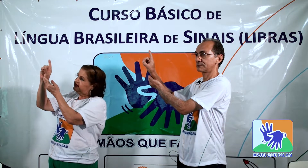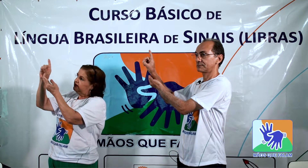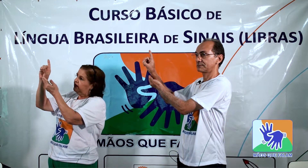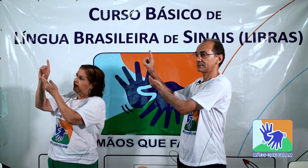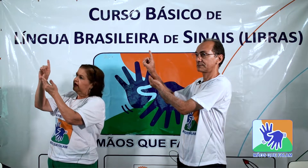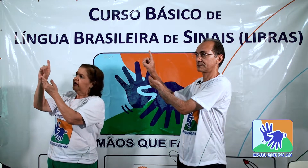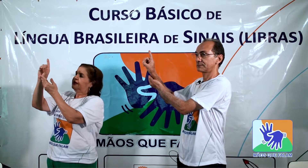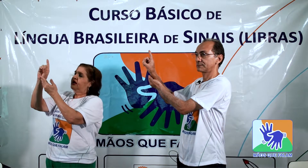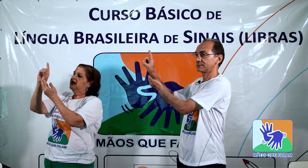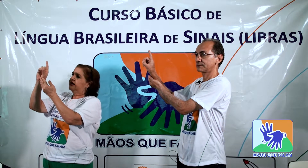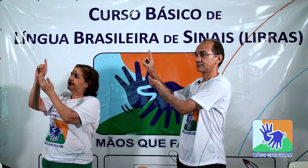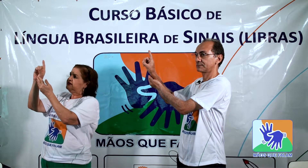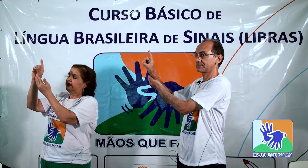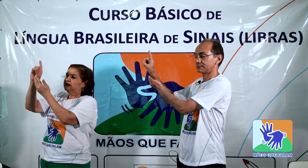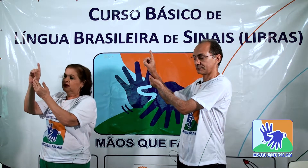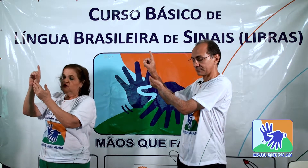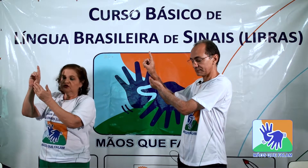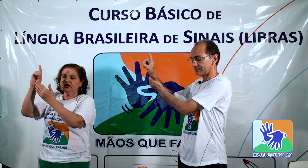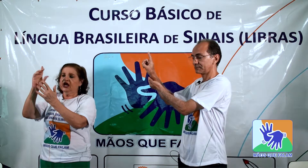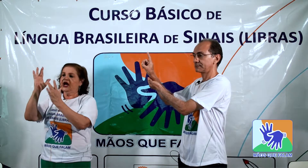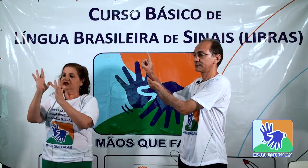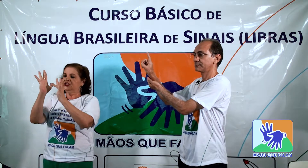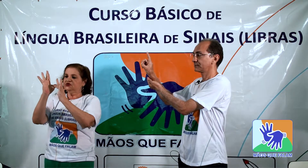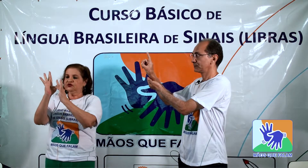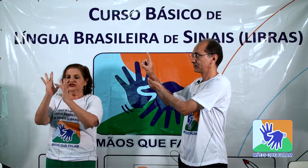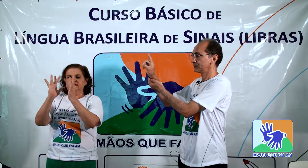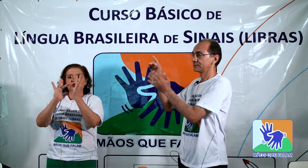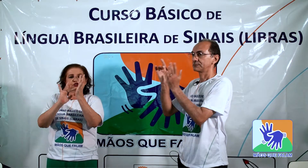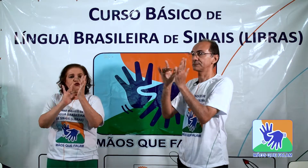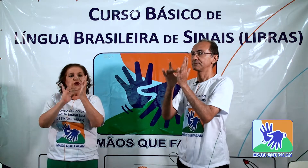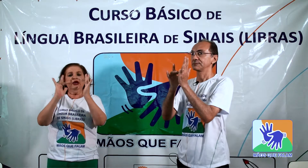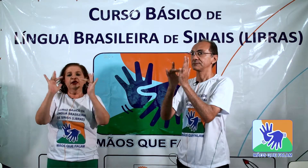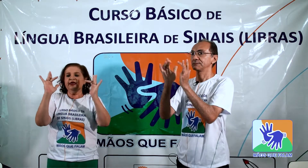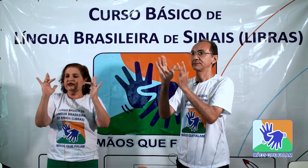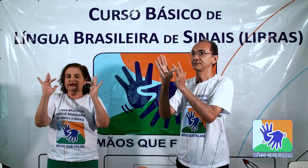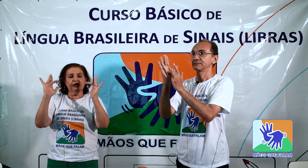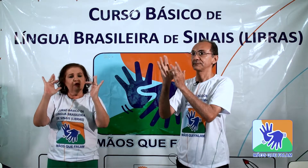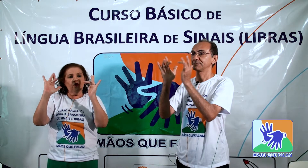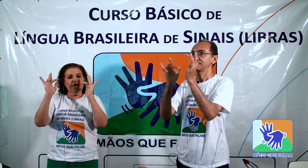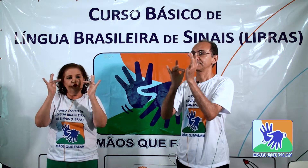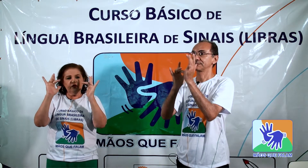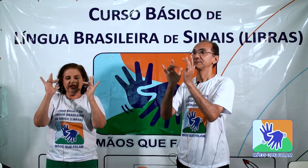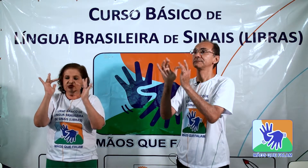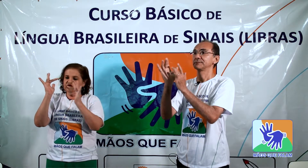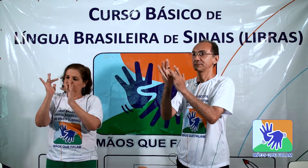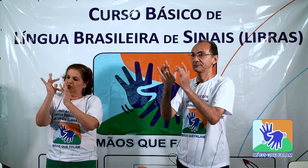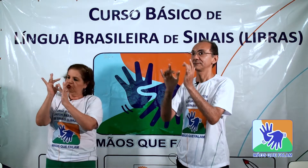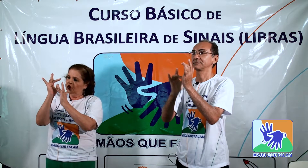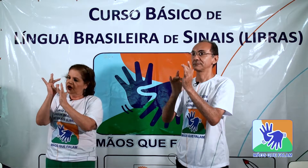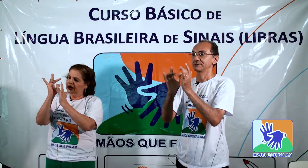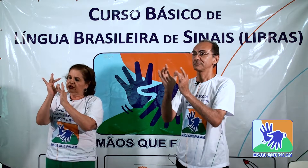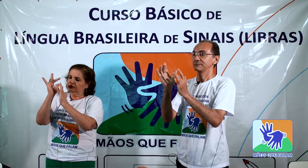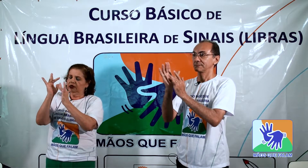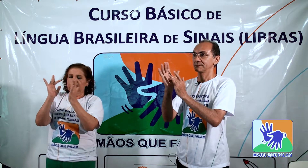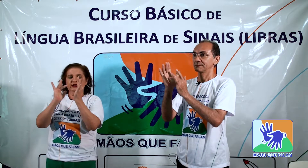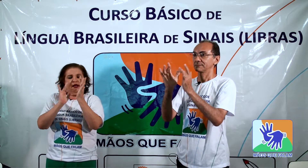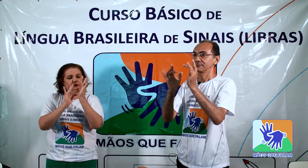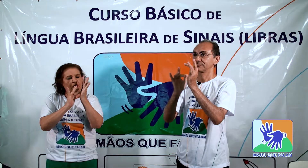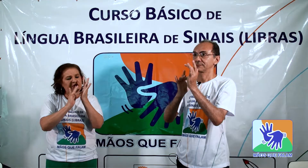cima, né? Agradecer a Deus, a Jesus Cristo, que essa configuração de mão tocando na palma da